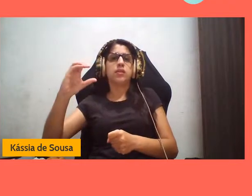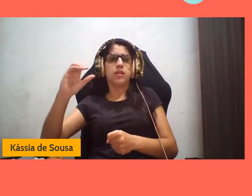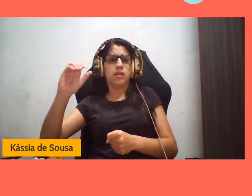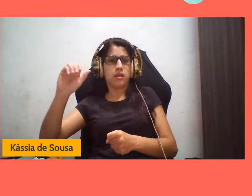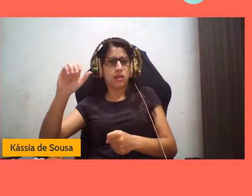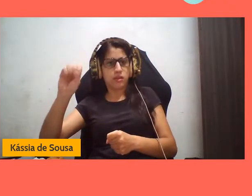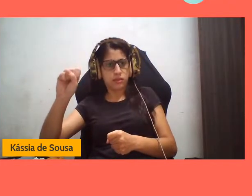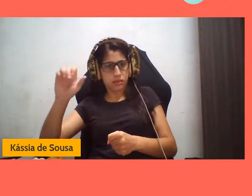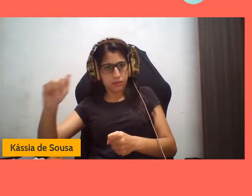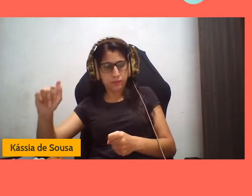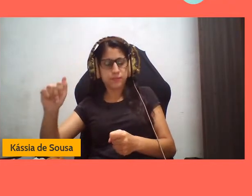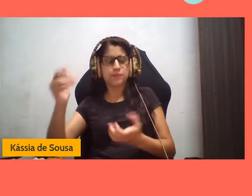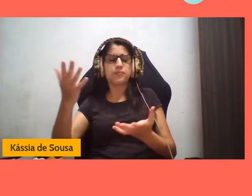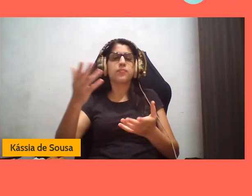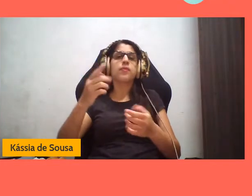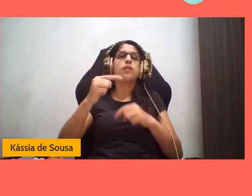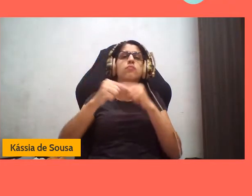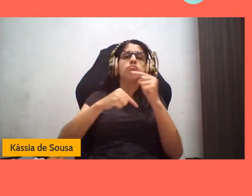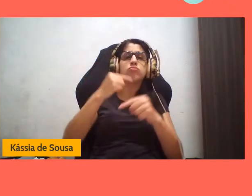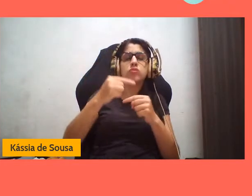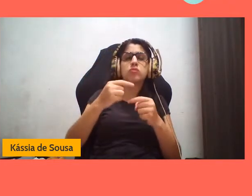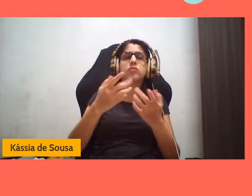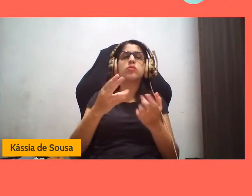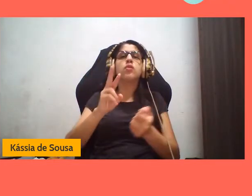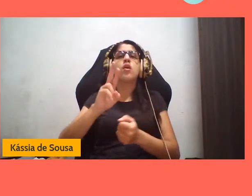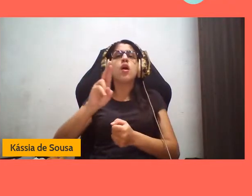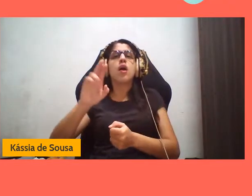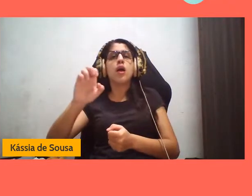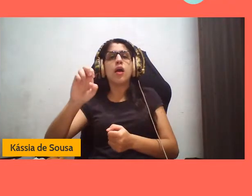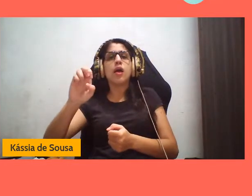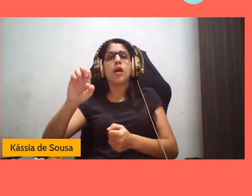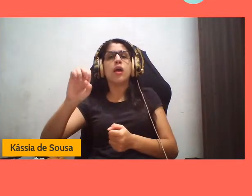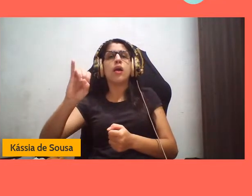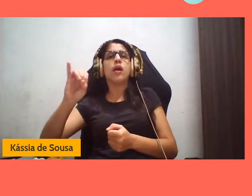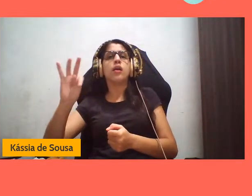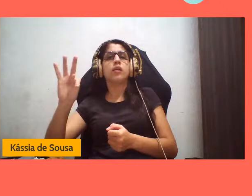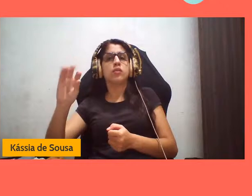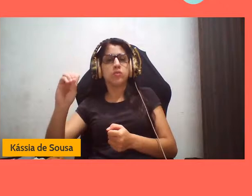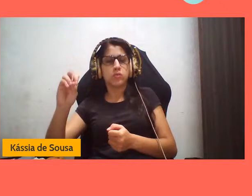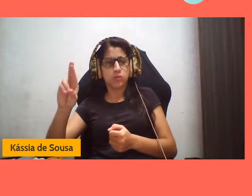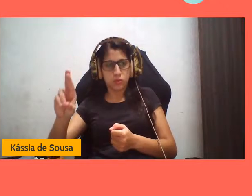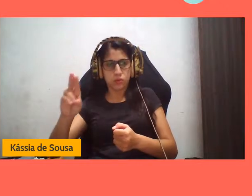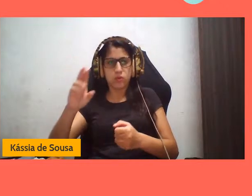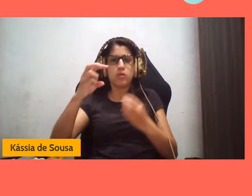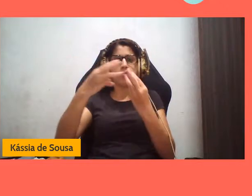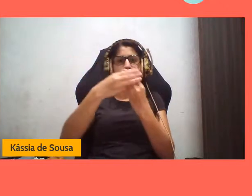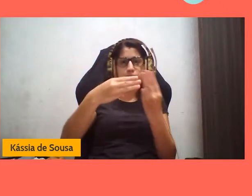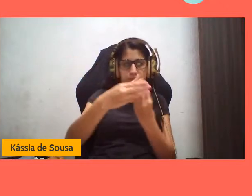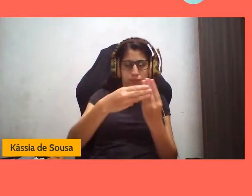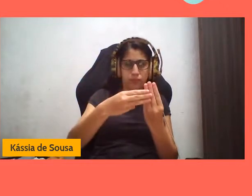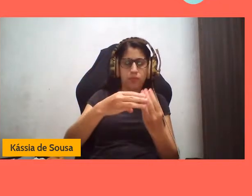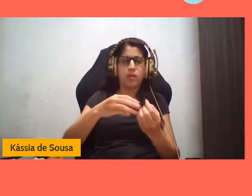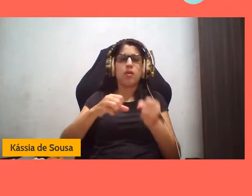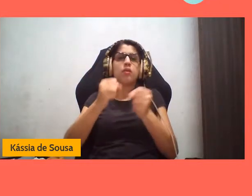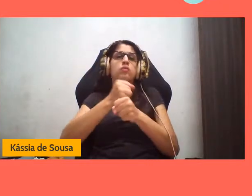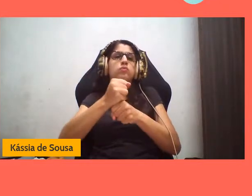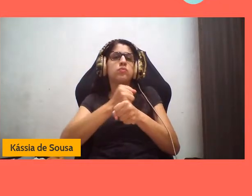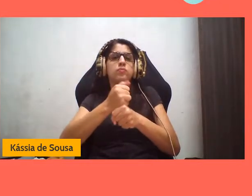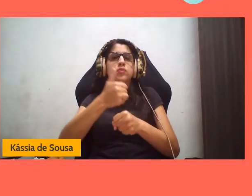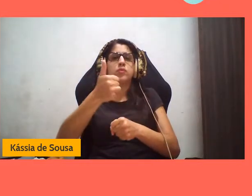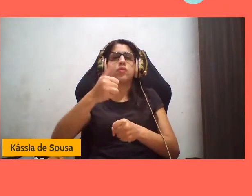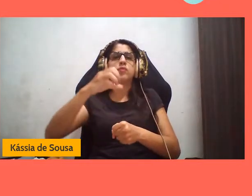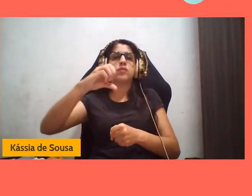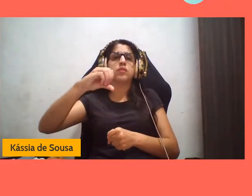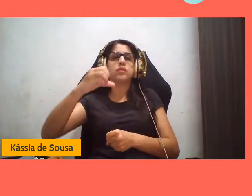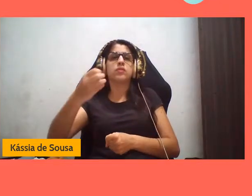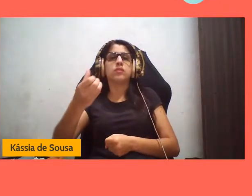UFPB. É importante lembrar que em 1979, quando eu cheguei na UFPB,